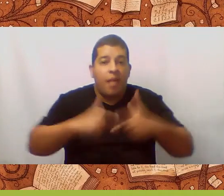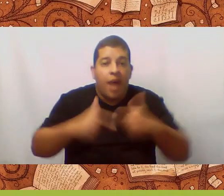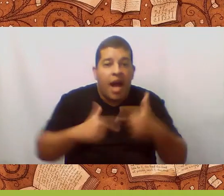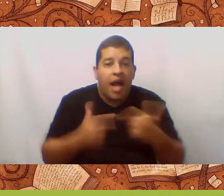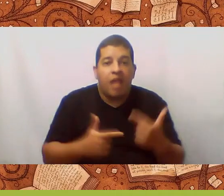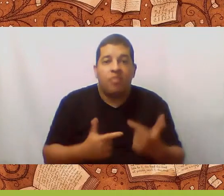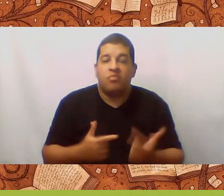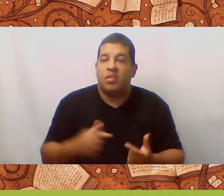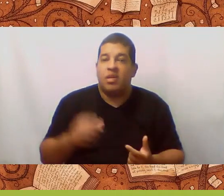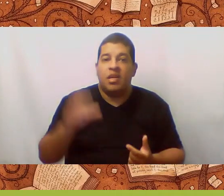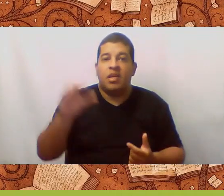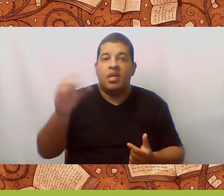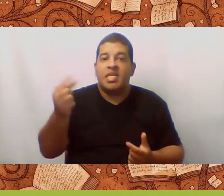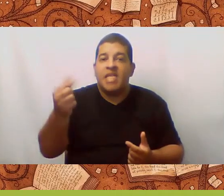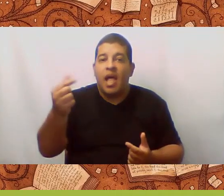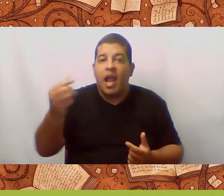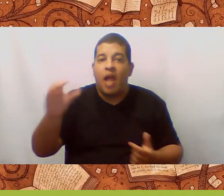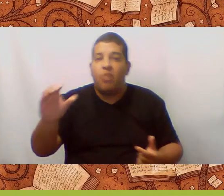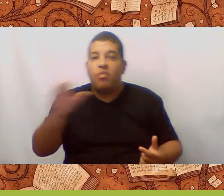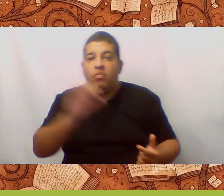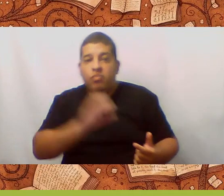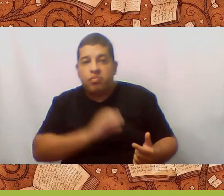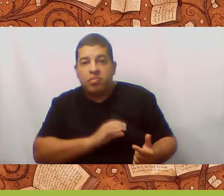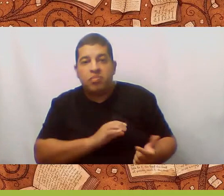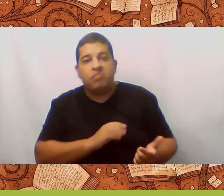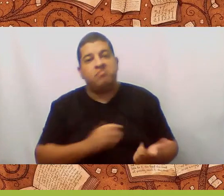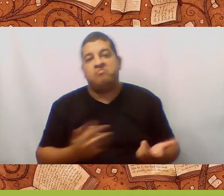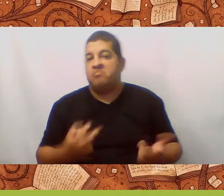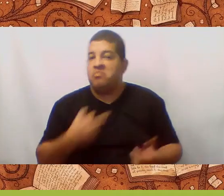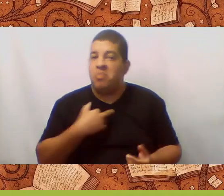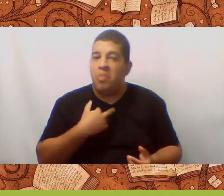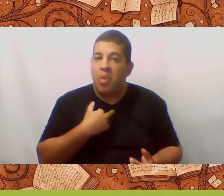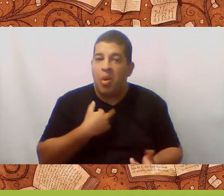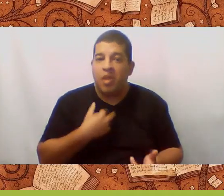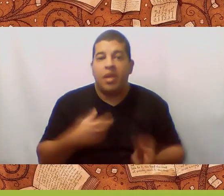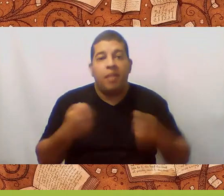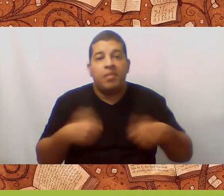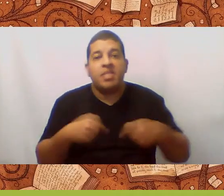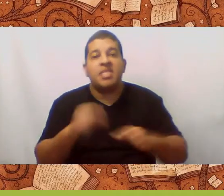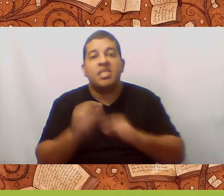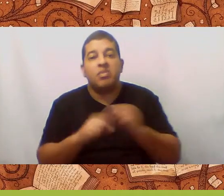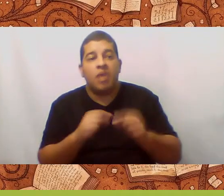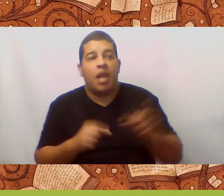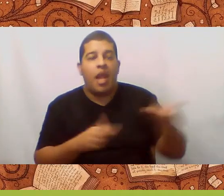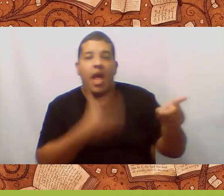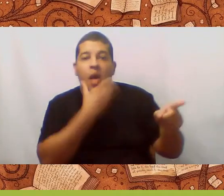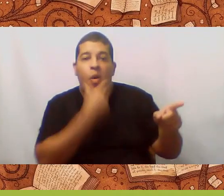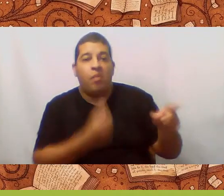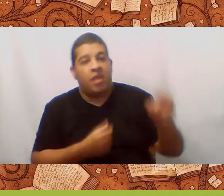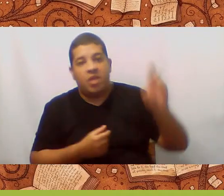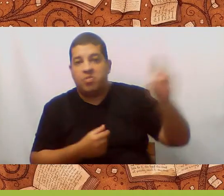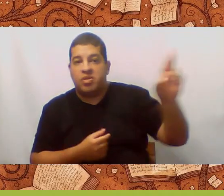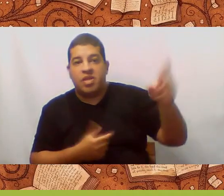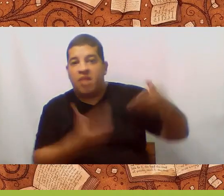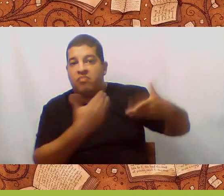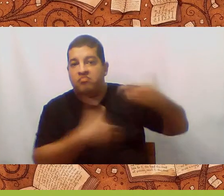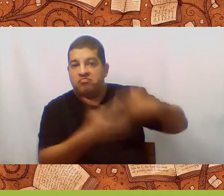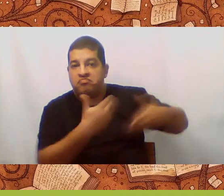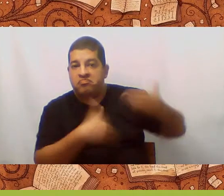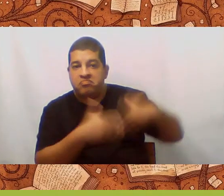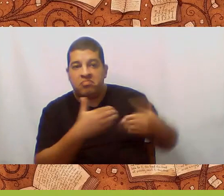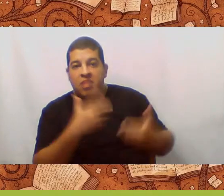posteriormente, o que leva elas a ficarem dependentes do marido, de maneira a criar um círculo vicioso em